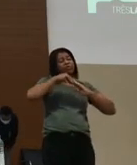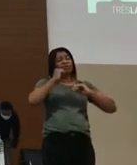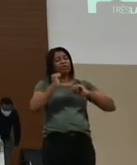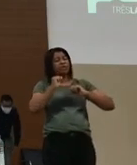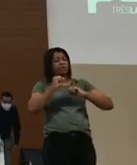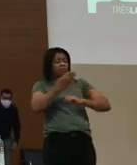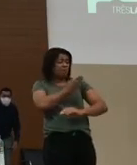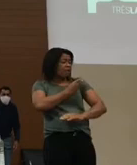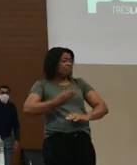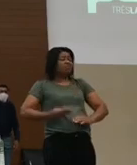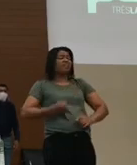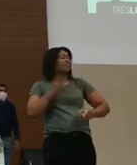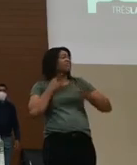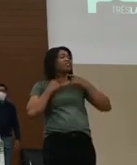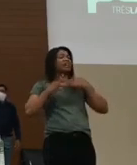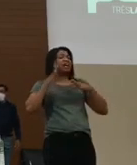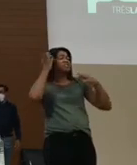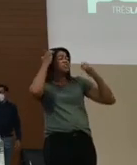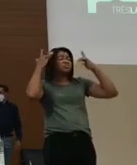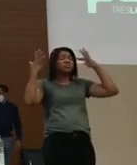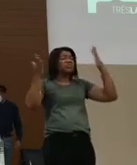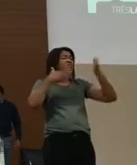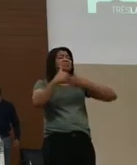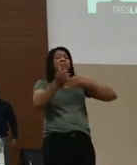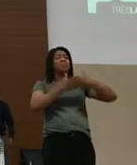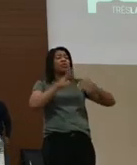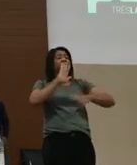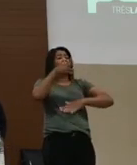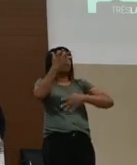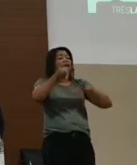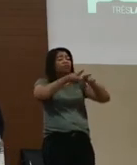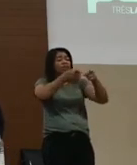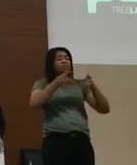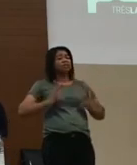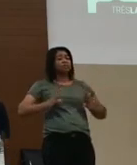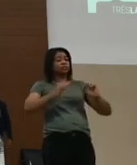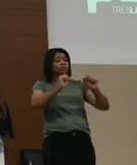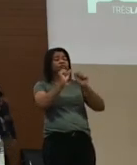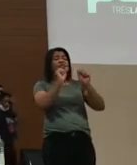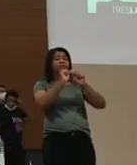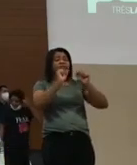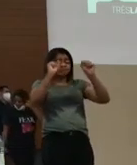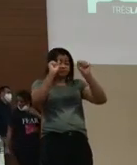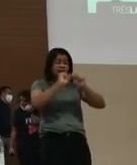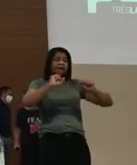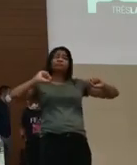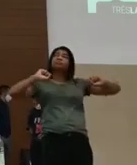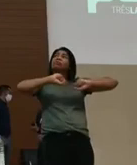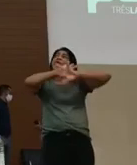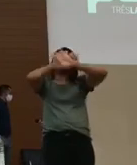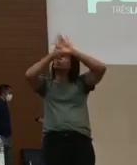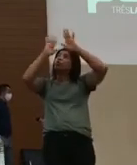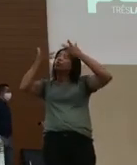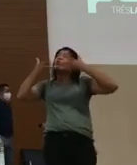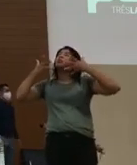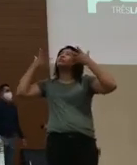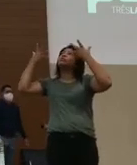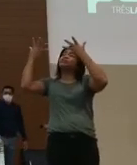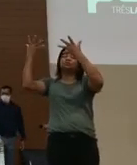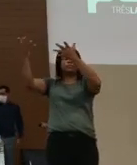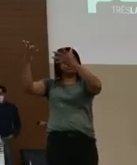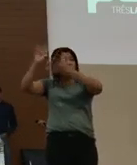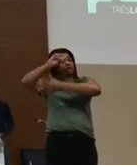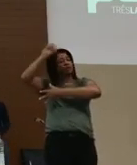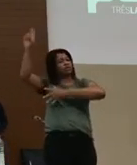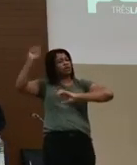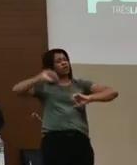lá, qualquer coisa. A Bíblia diz que quer comais, quer bebais, façais tudo para a glória de Deus. E o seu intuito é que Deus